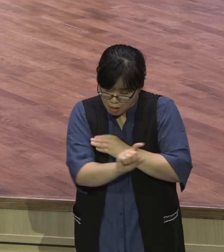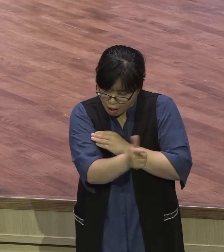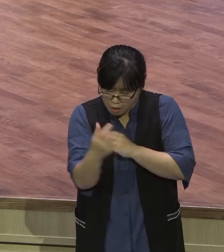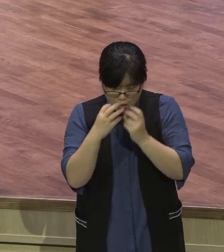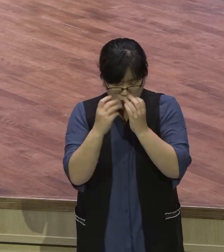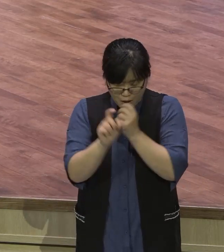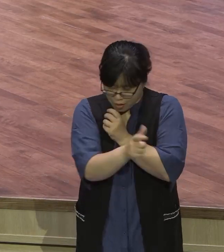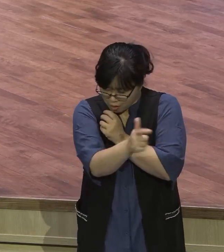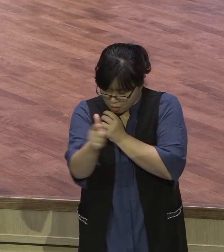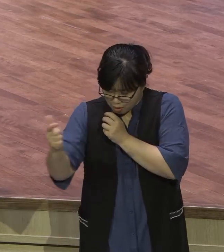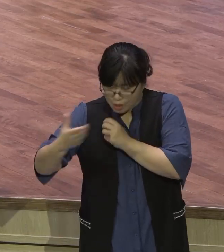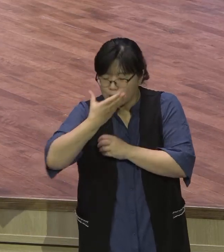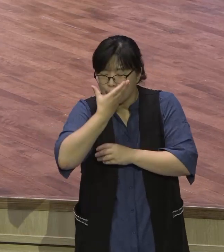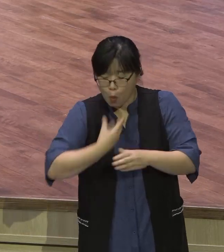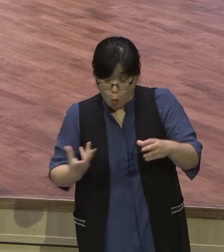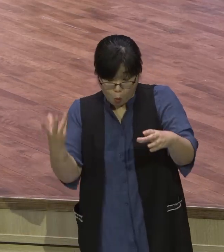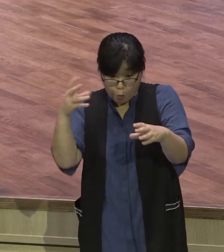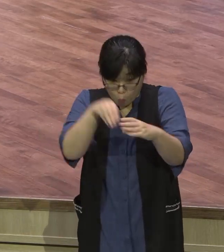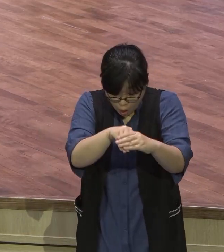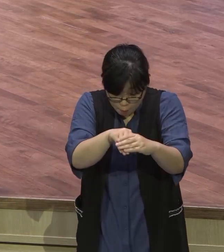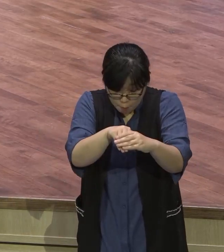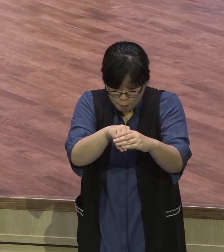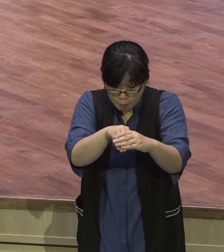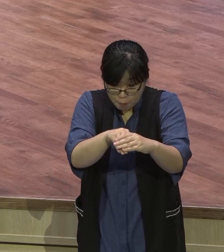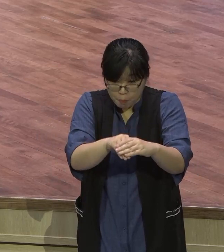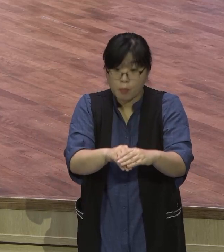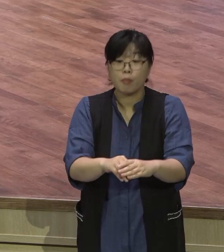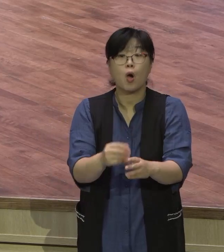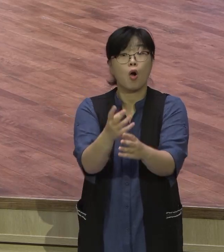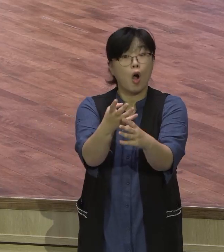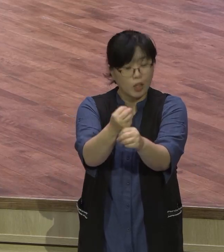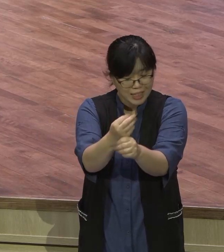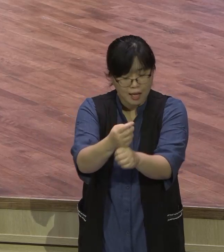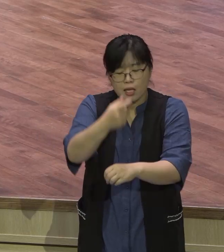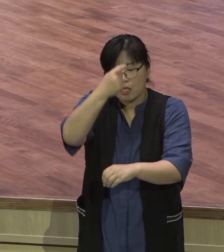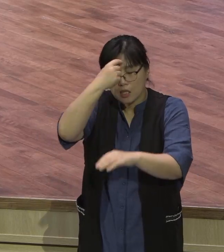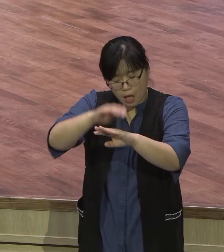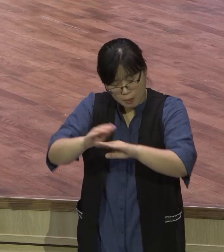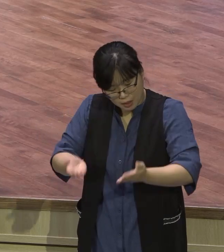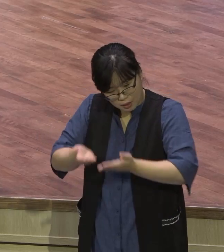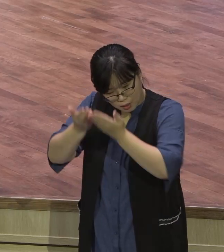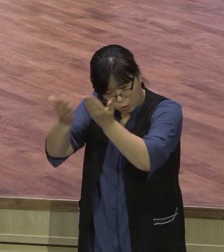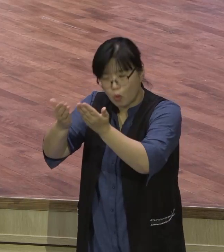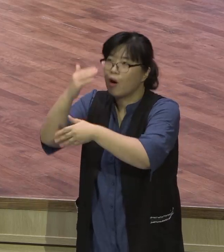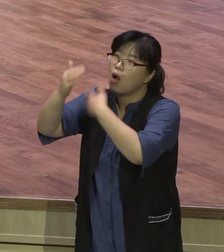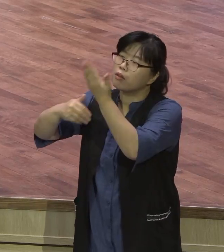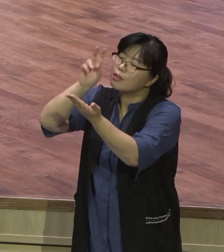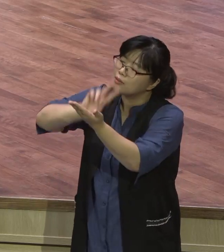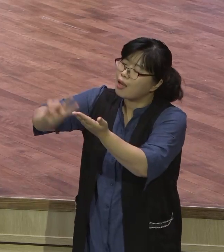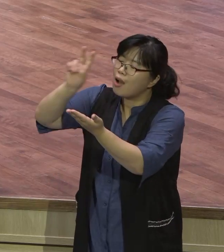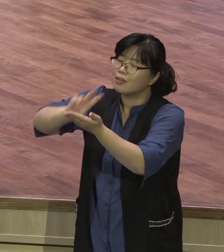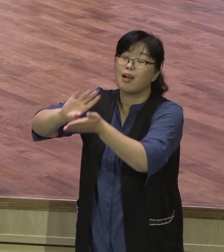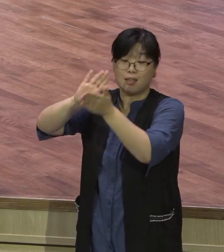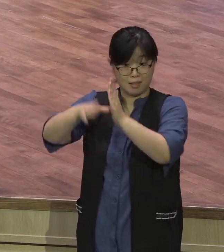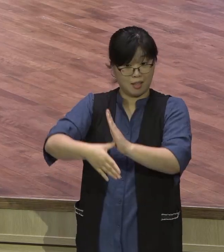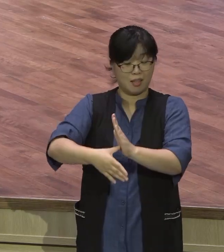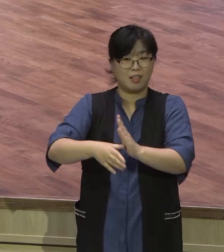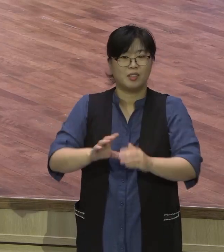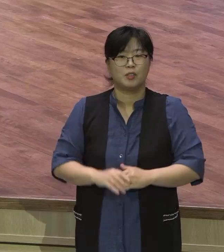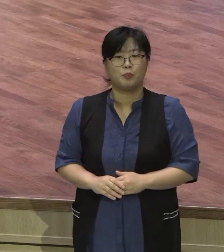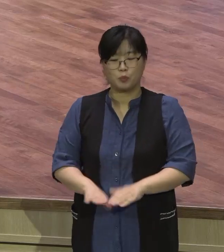다 구비가 되어있다라는 것입니다. 아멘 하나님 예수를 오늘 청년놀이